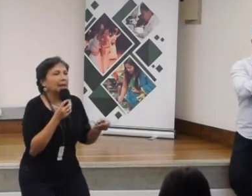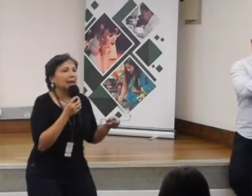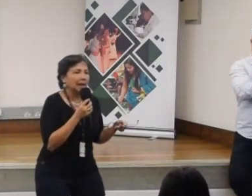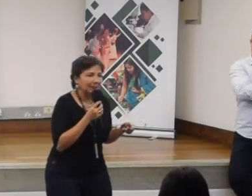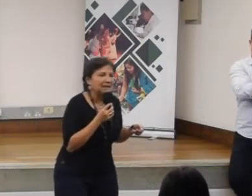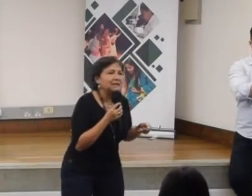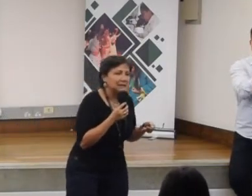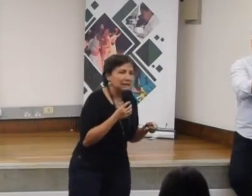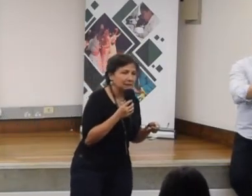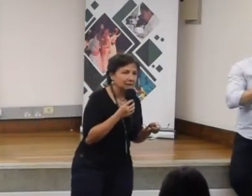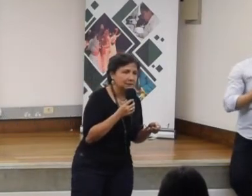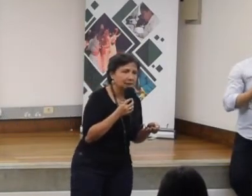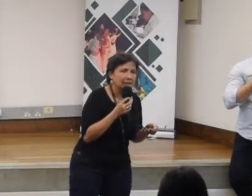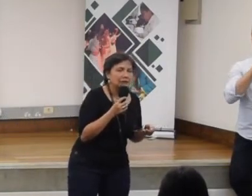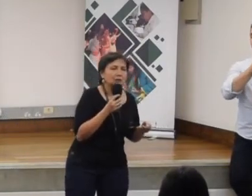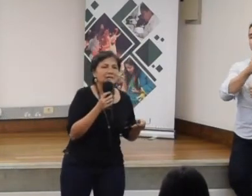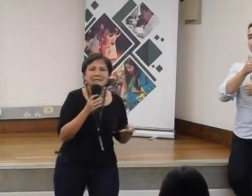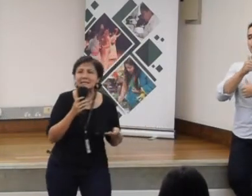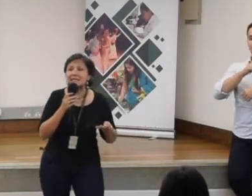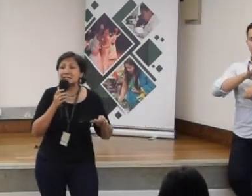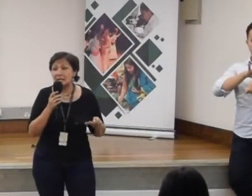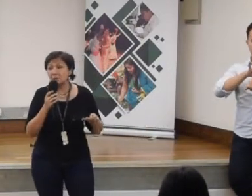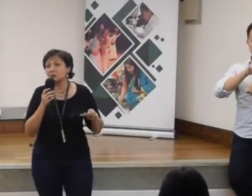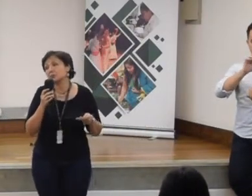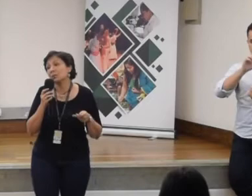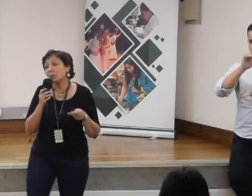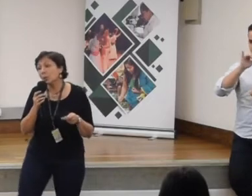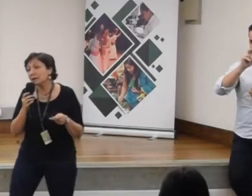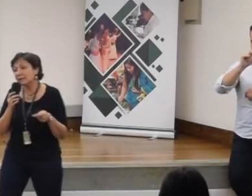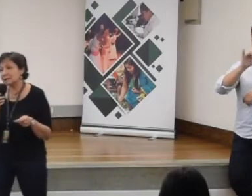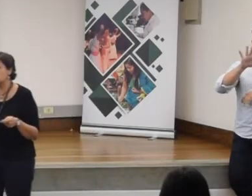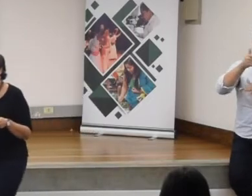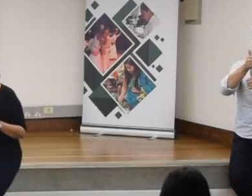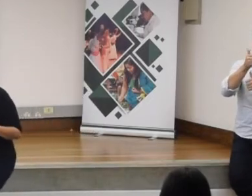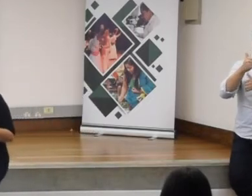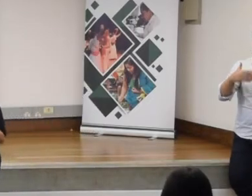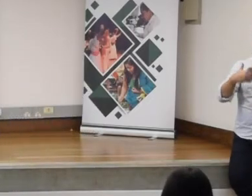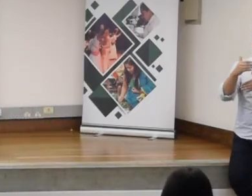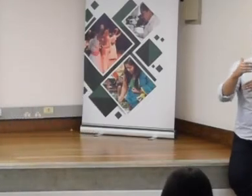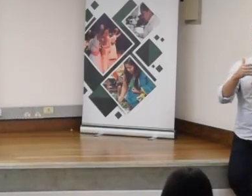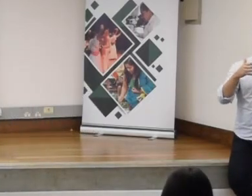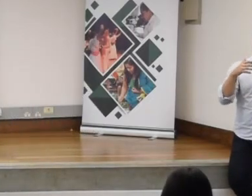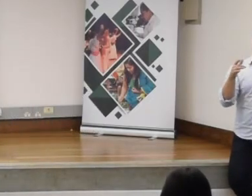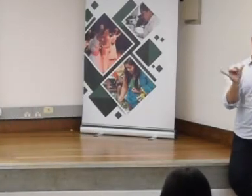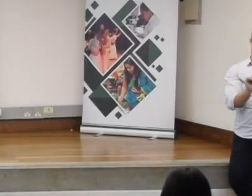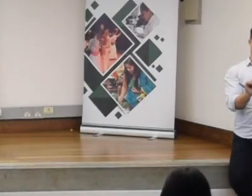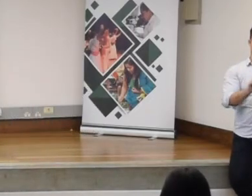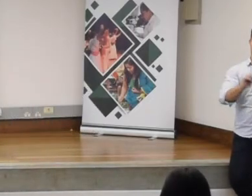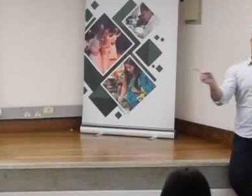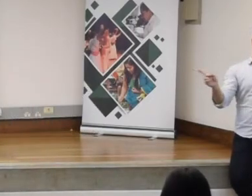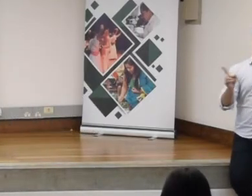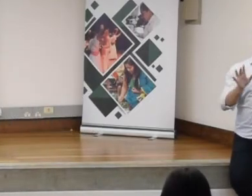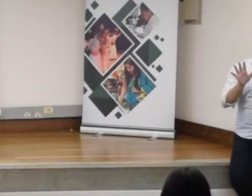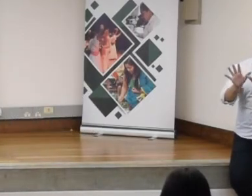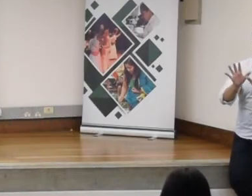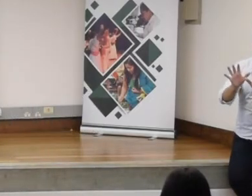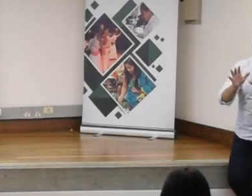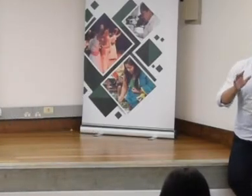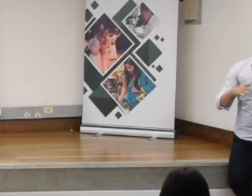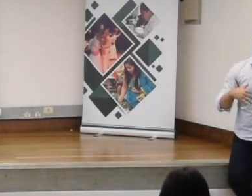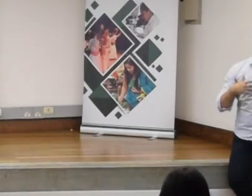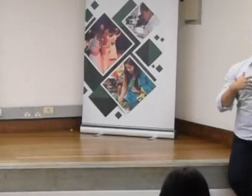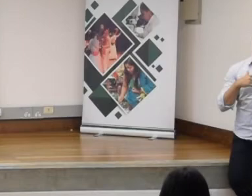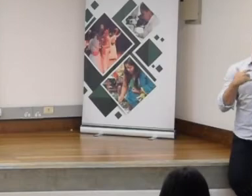tutoría medicina? Entonces, y estamos muy lento porque todos ellos son grandes.